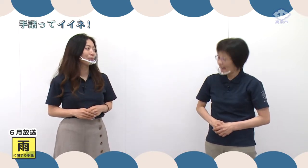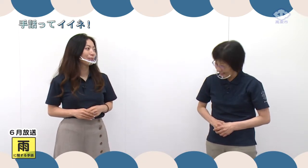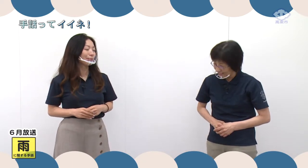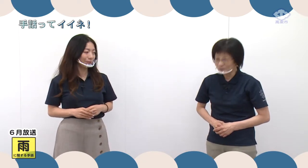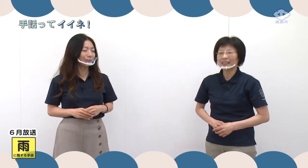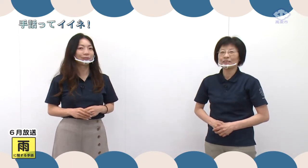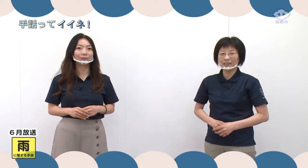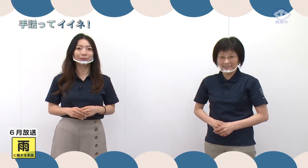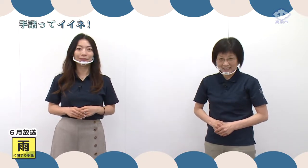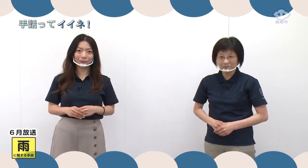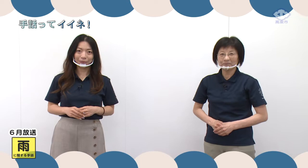い、わかりました。